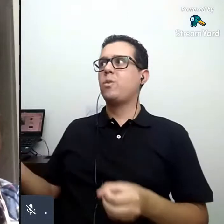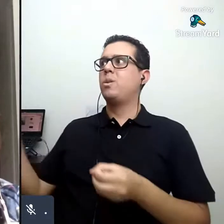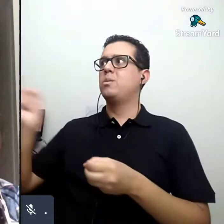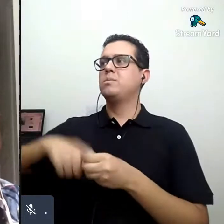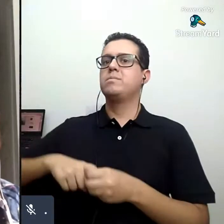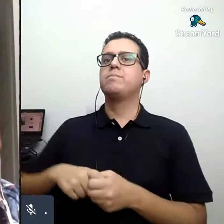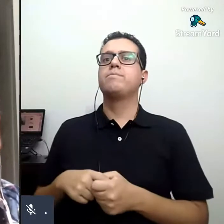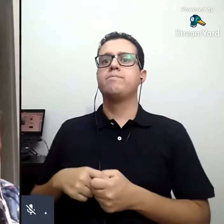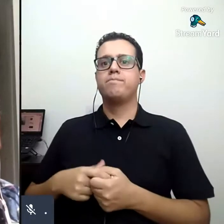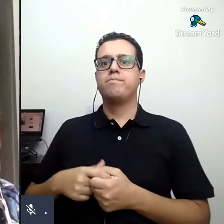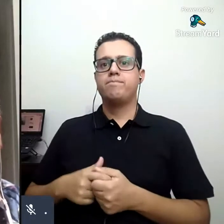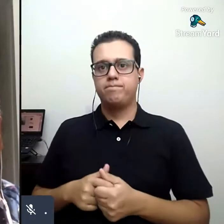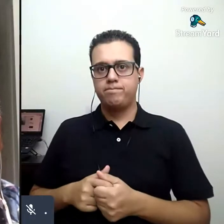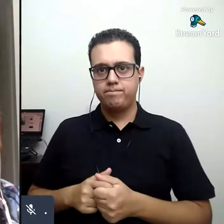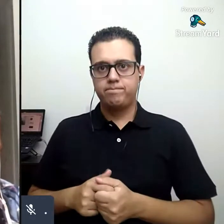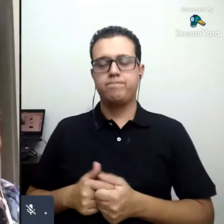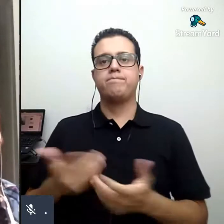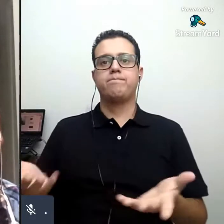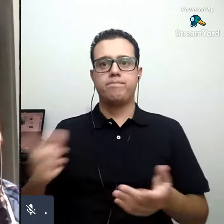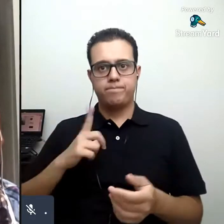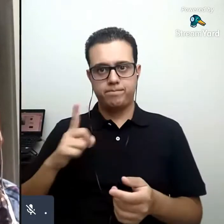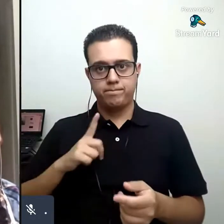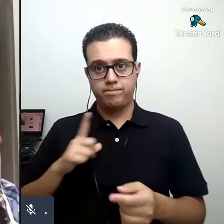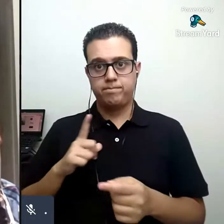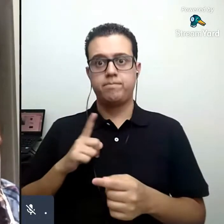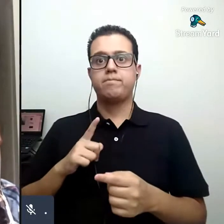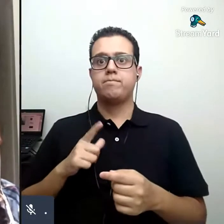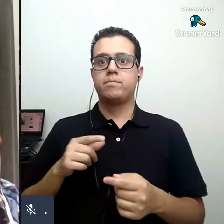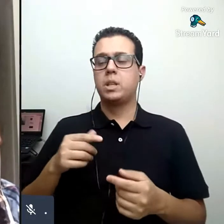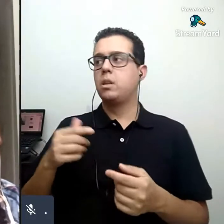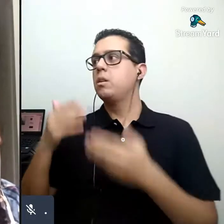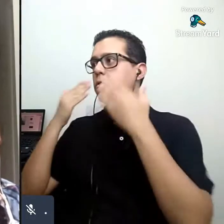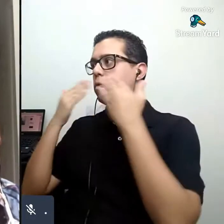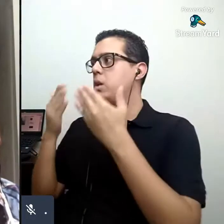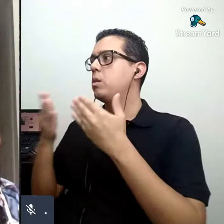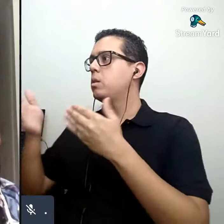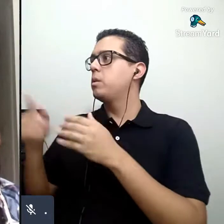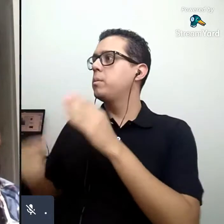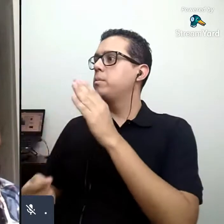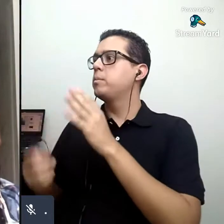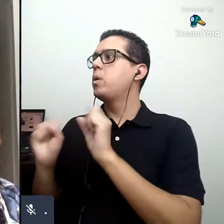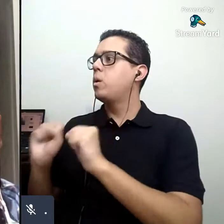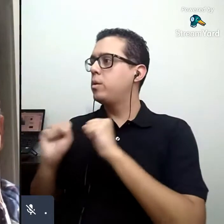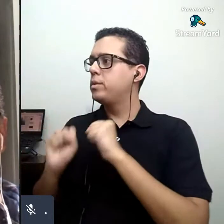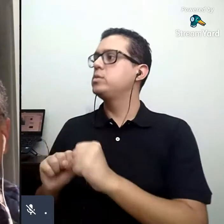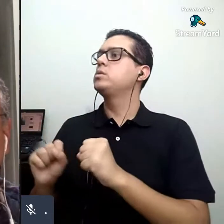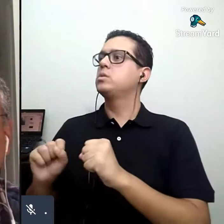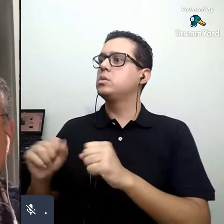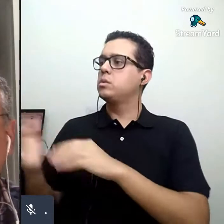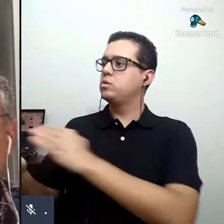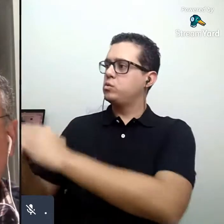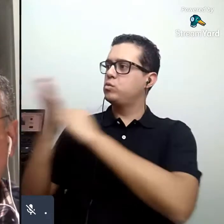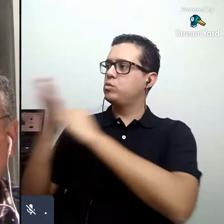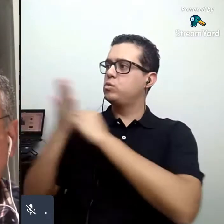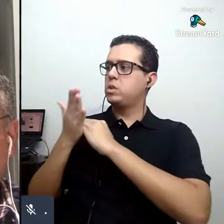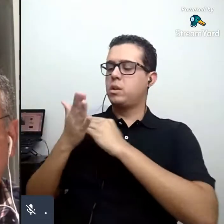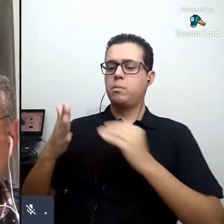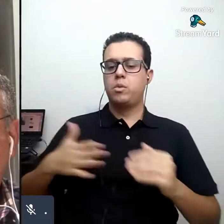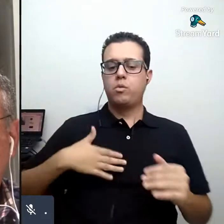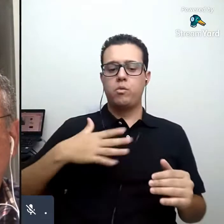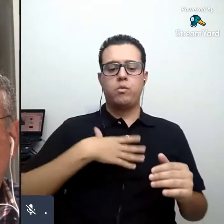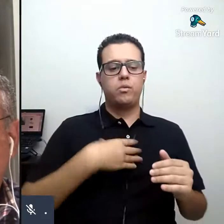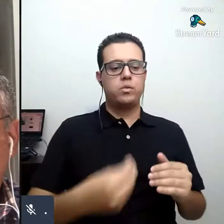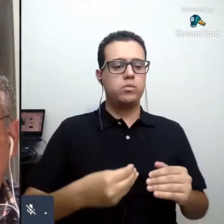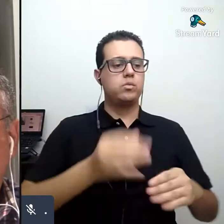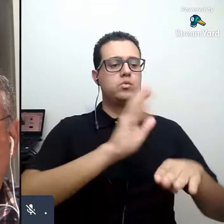primeiro passo, alguém que possa resolver o problema dele imediato. O filho dele está enfermo, o filho